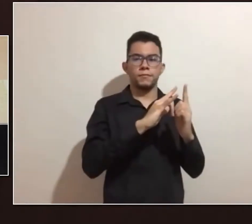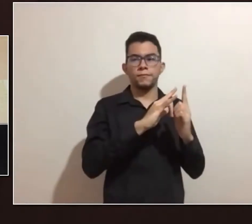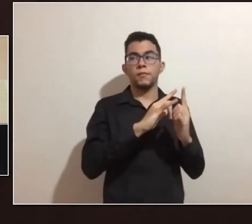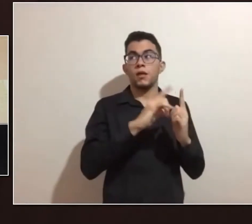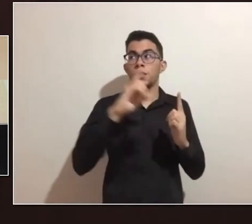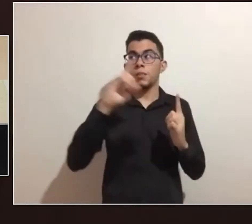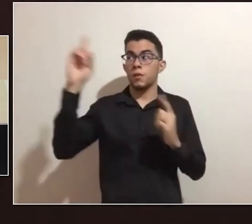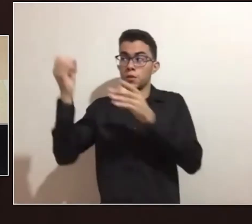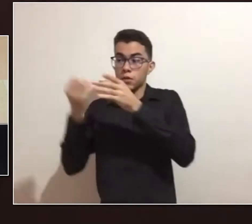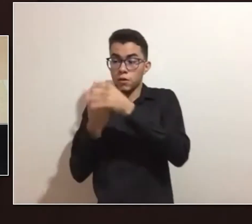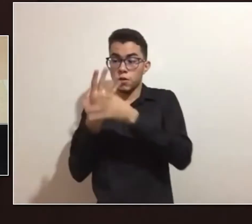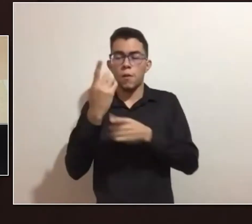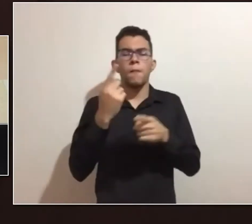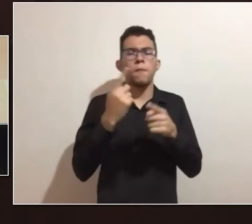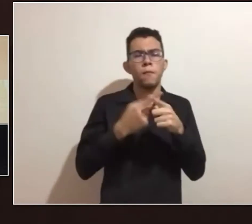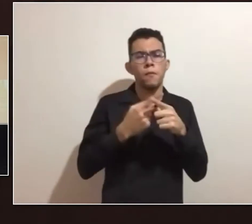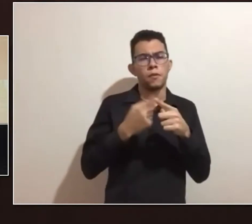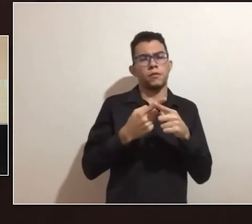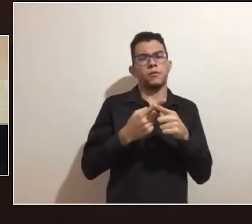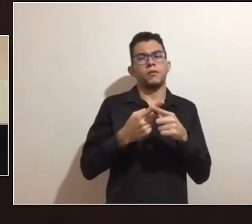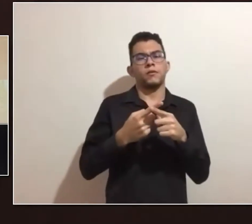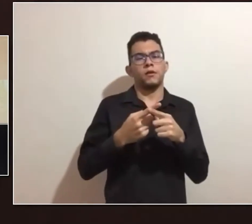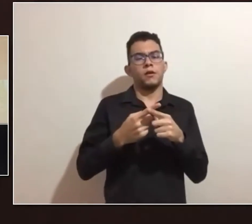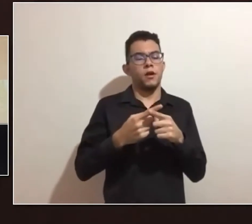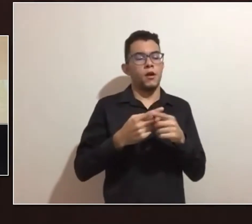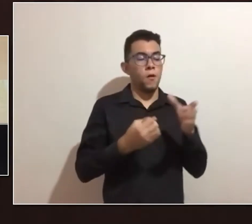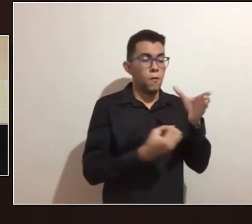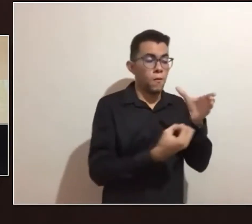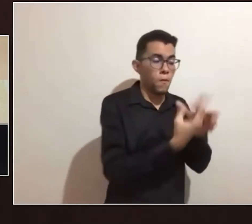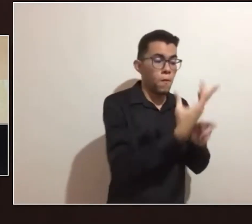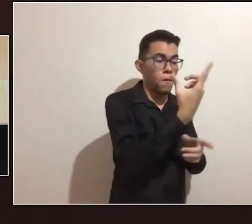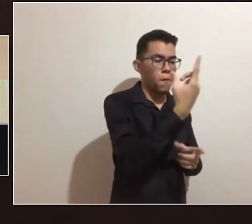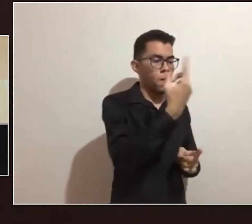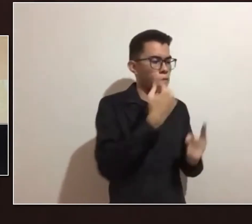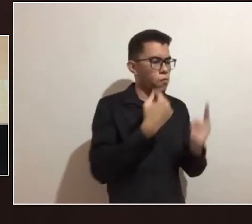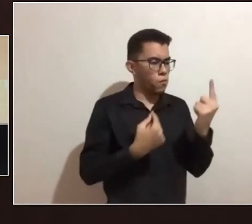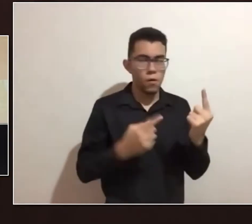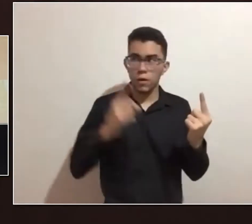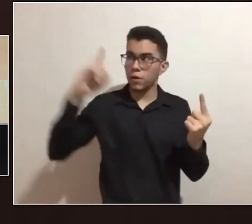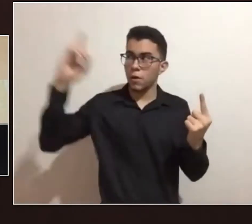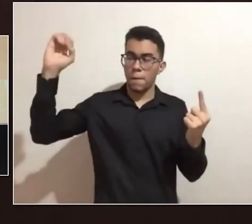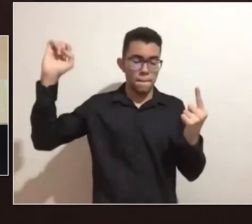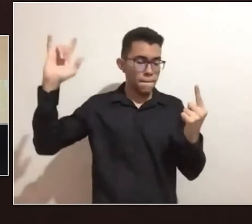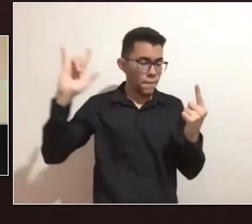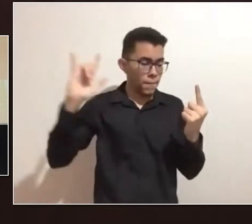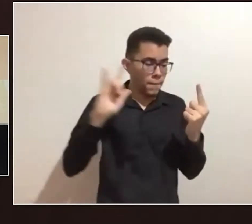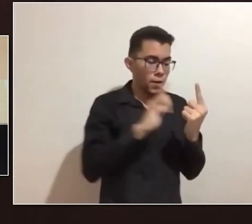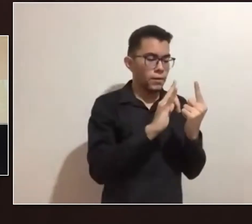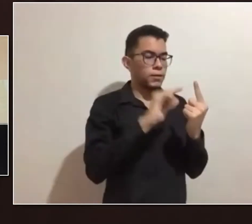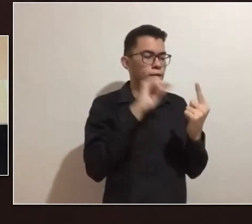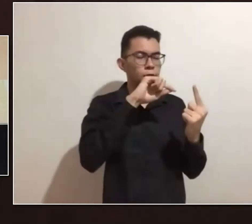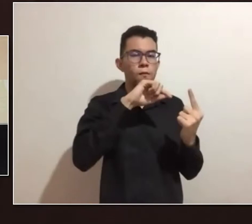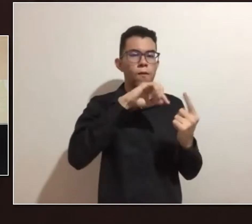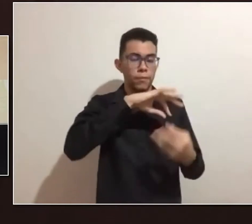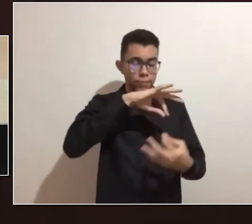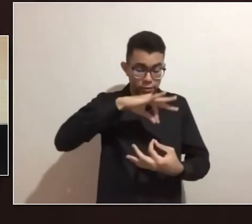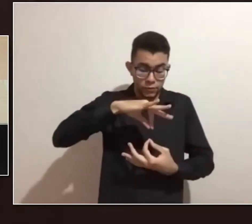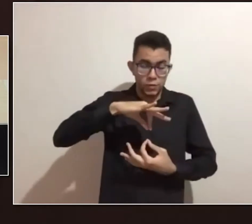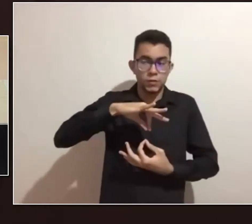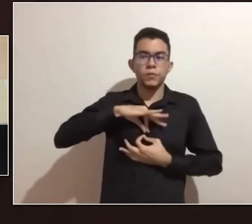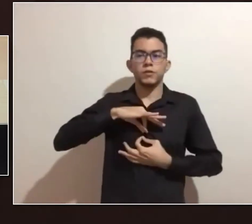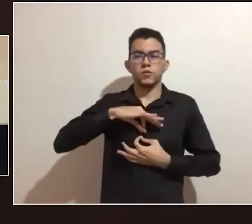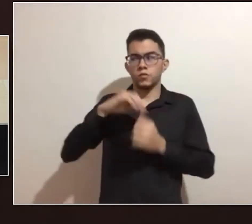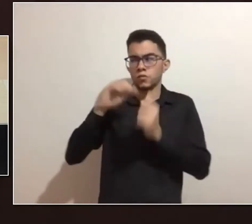totalmente diferente, com o seu próprio sopro. Ele formou o espírito do homem, e a alma do homem foi formada